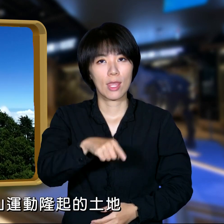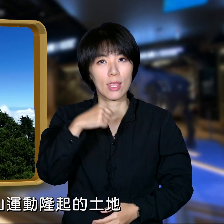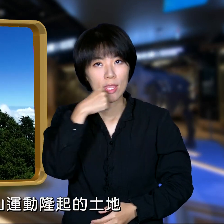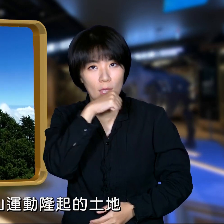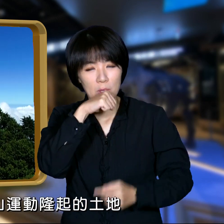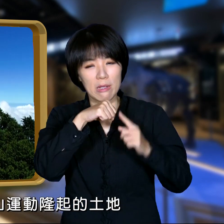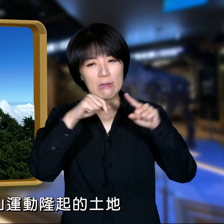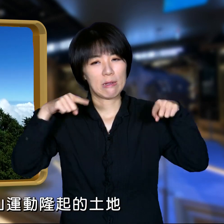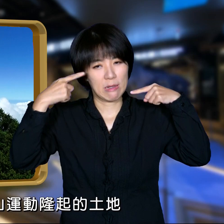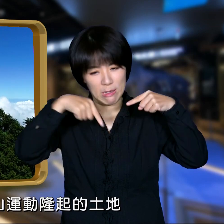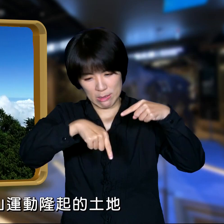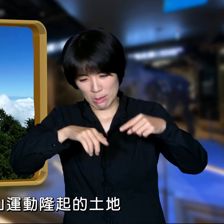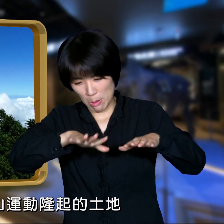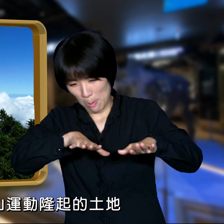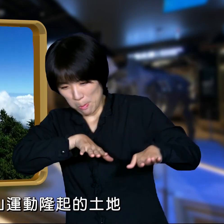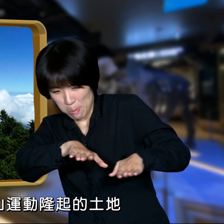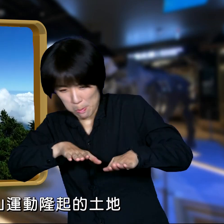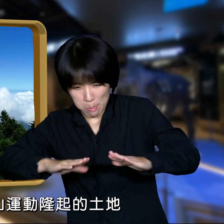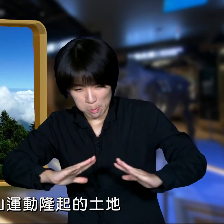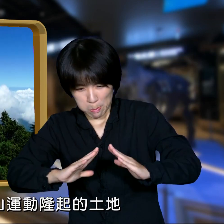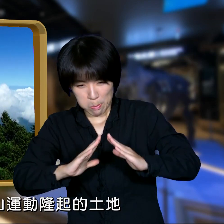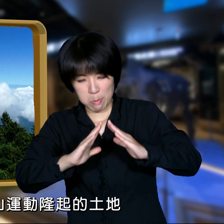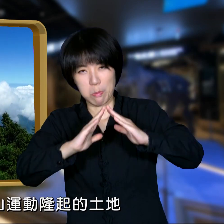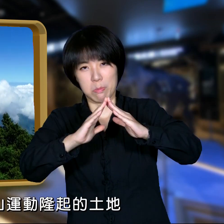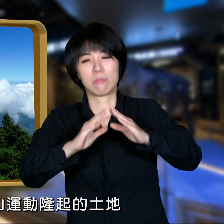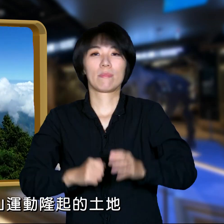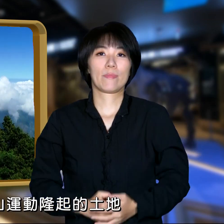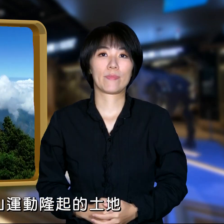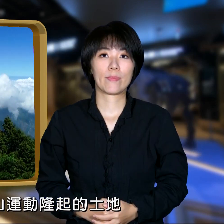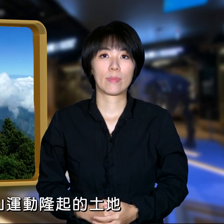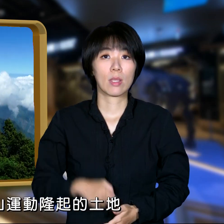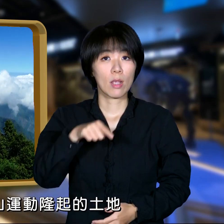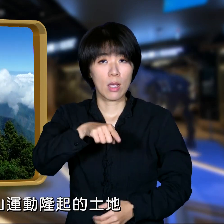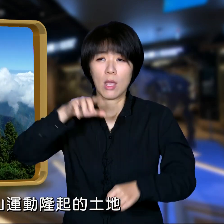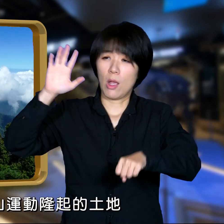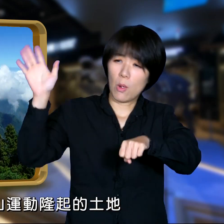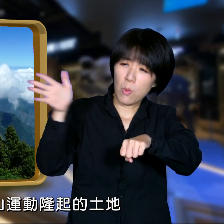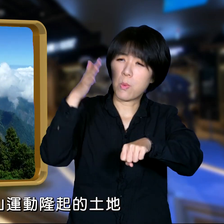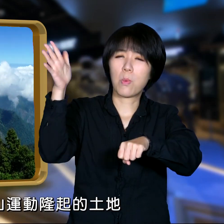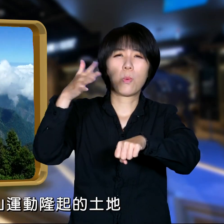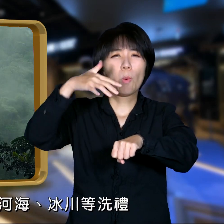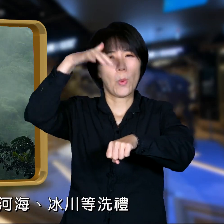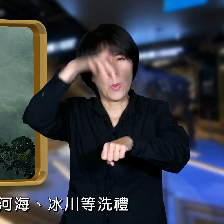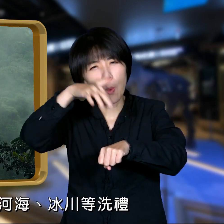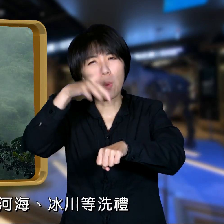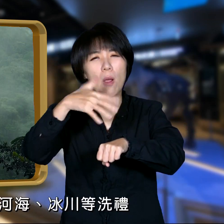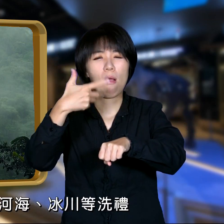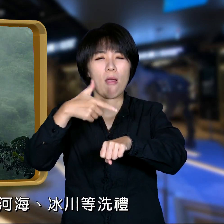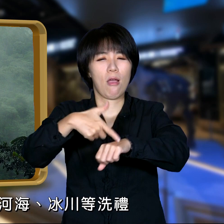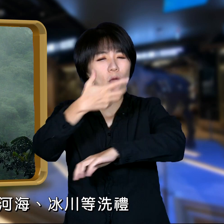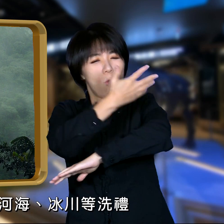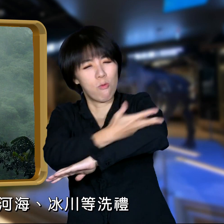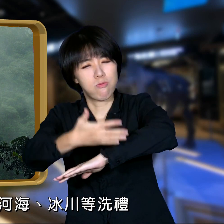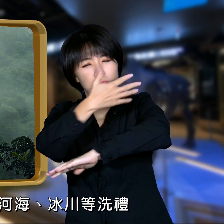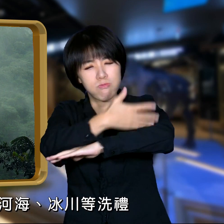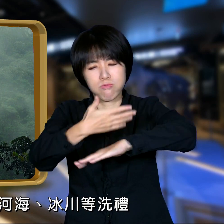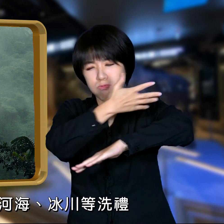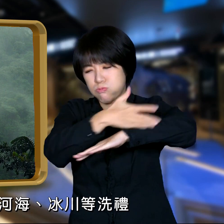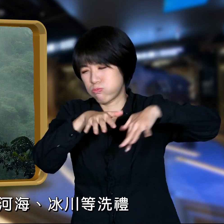这片因造山运动隆起的土地，经过风